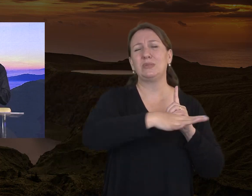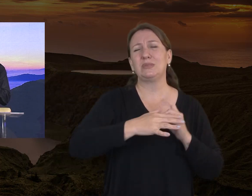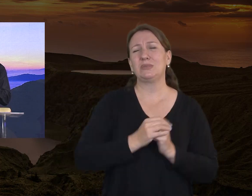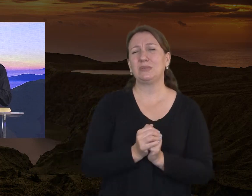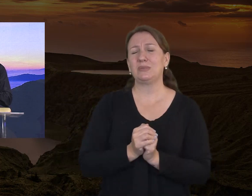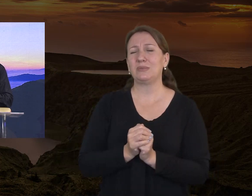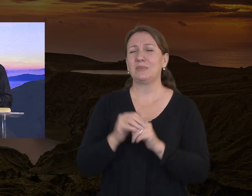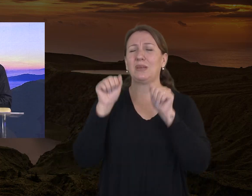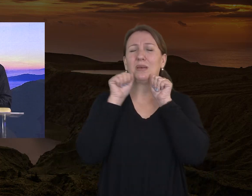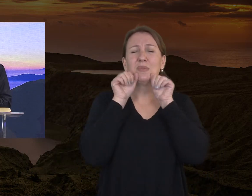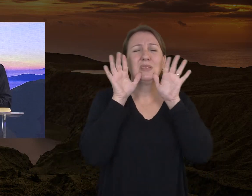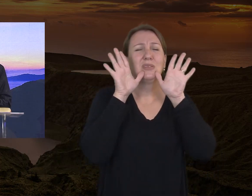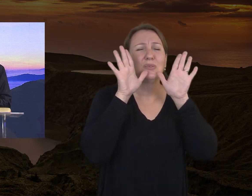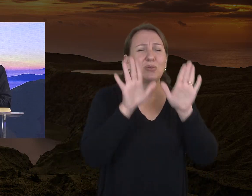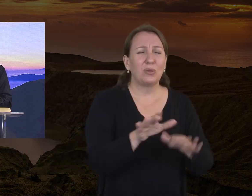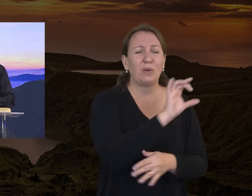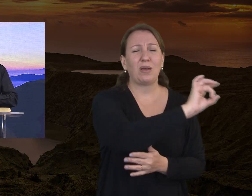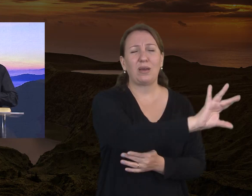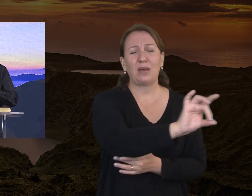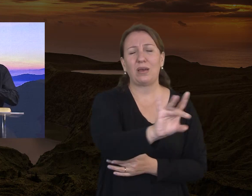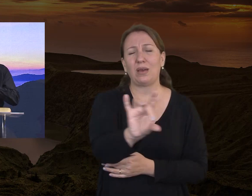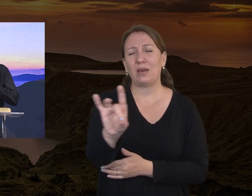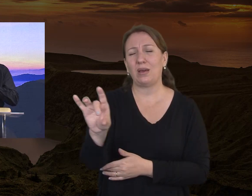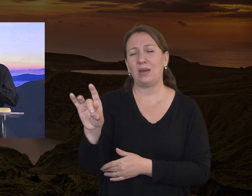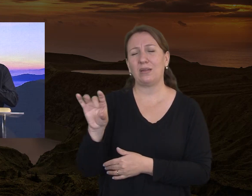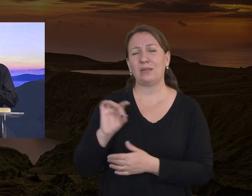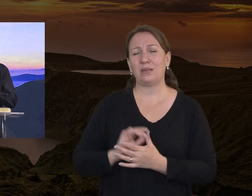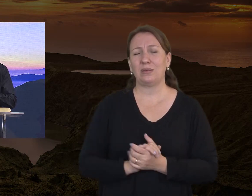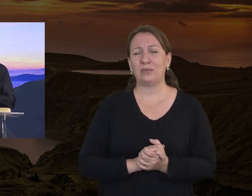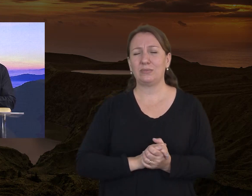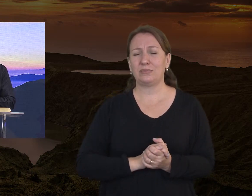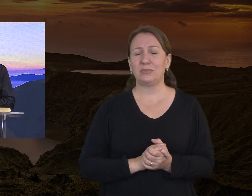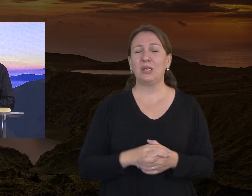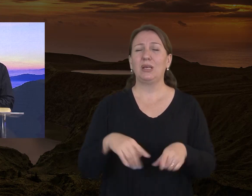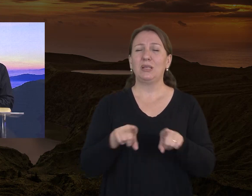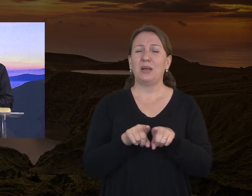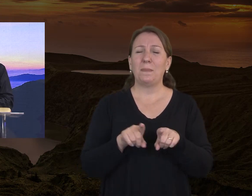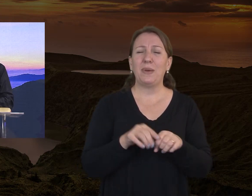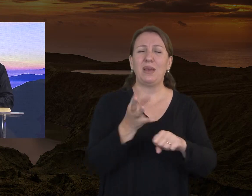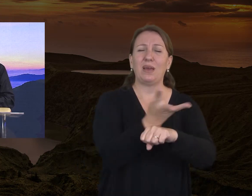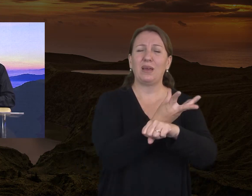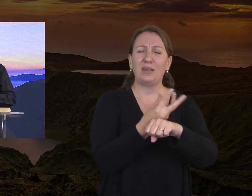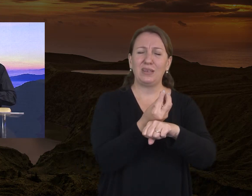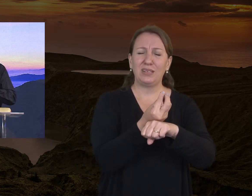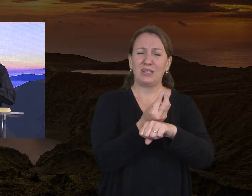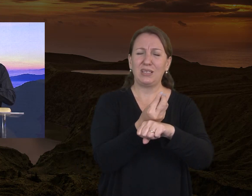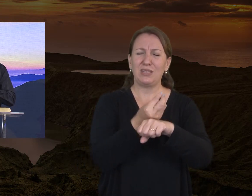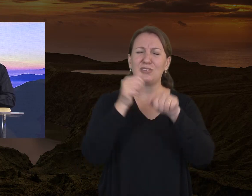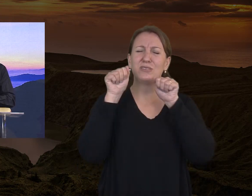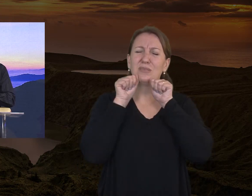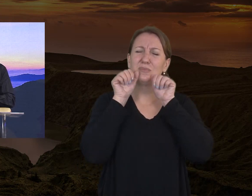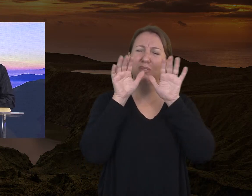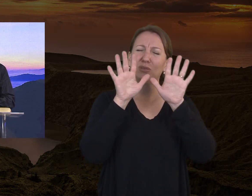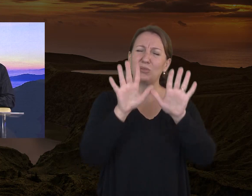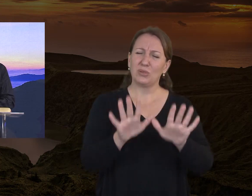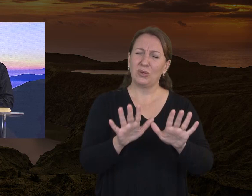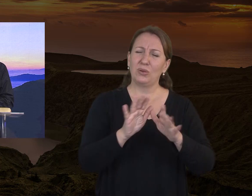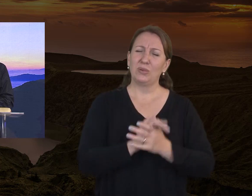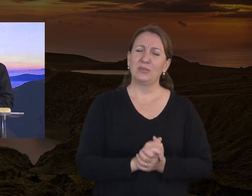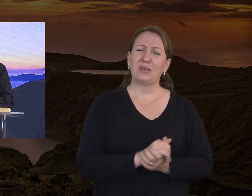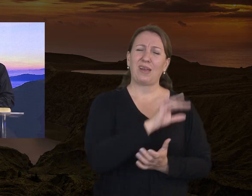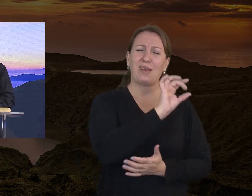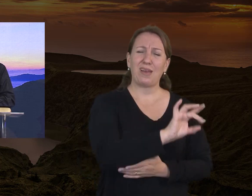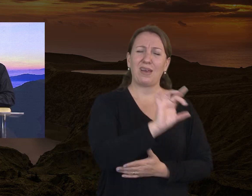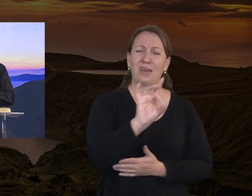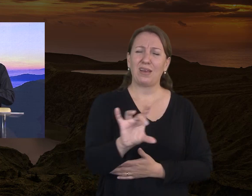Abençoa, Senhor, todos que estão nos ouvindo, abençoa toda a tua igreja, abençoa todos os membros do corpo de